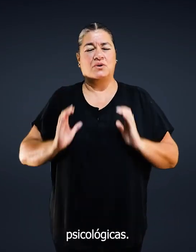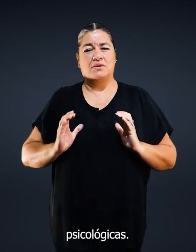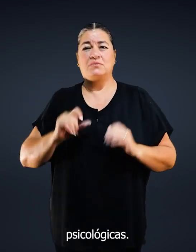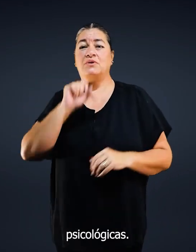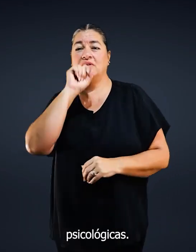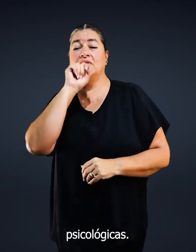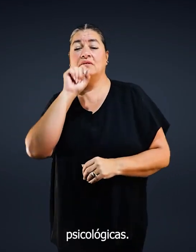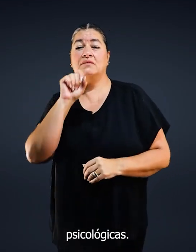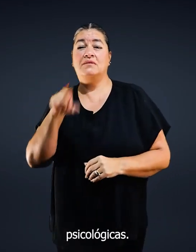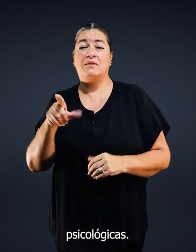psicológicas.